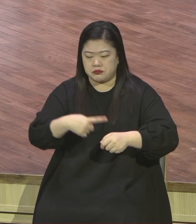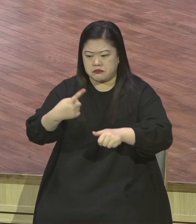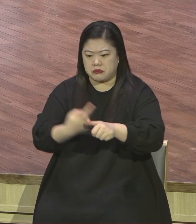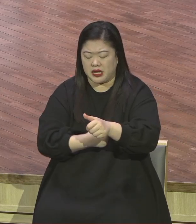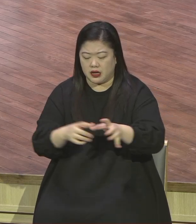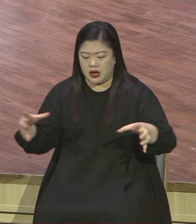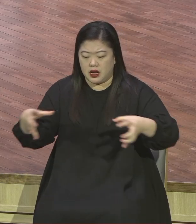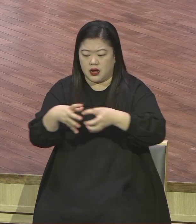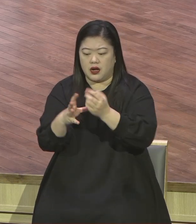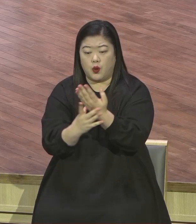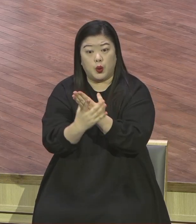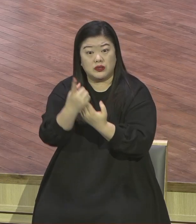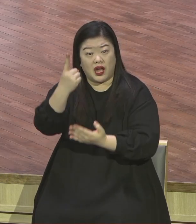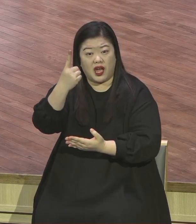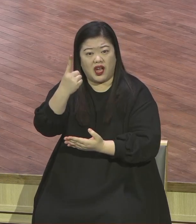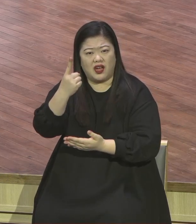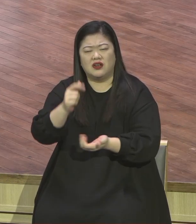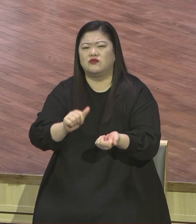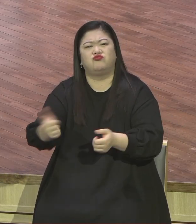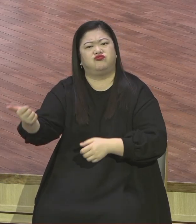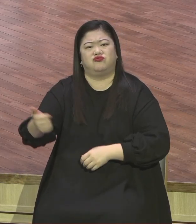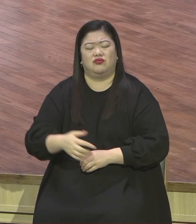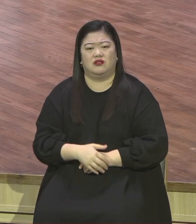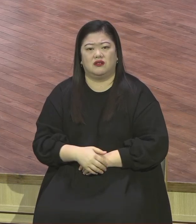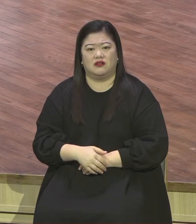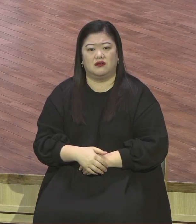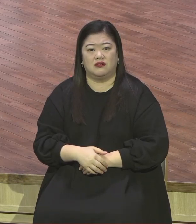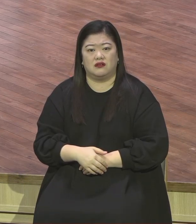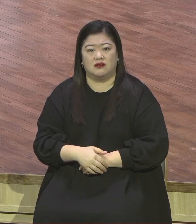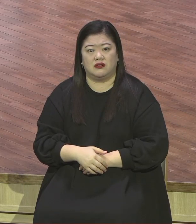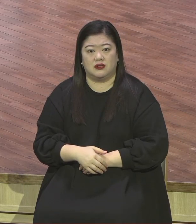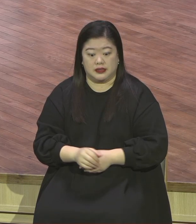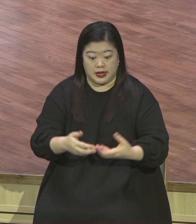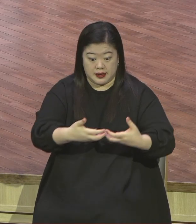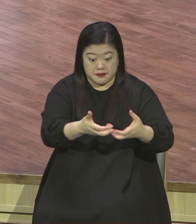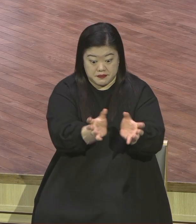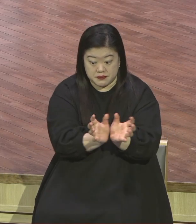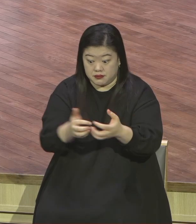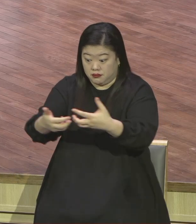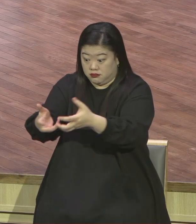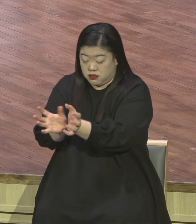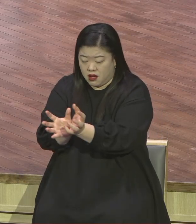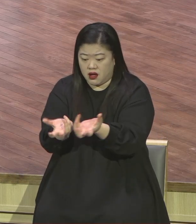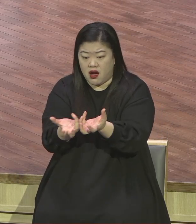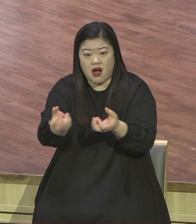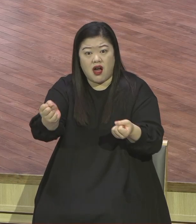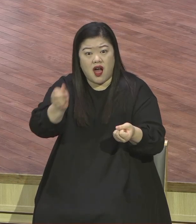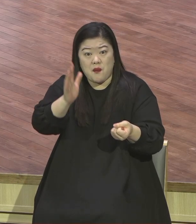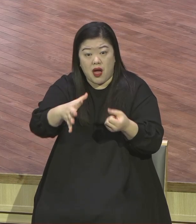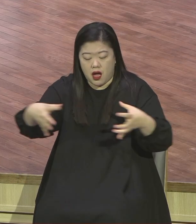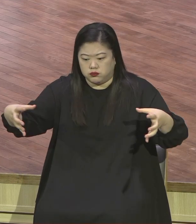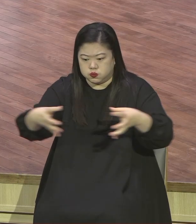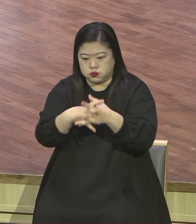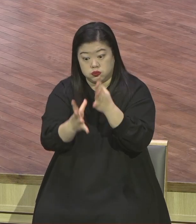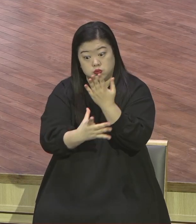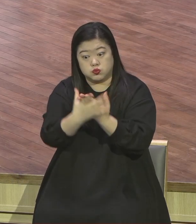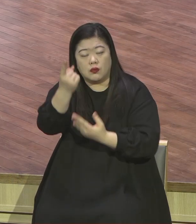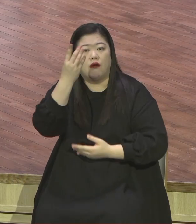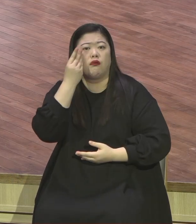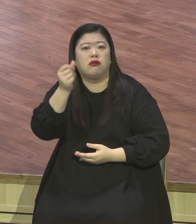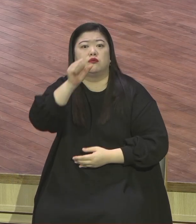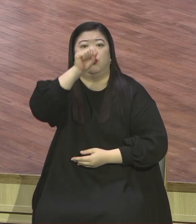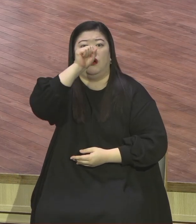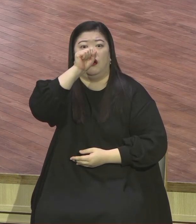공동체, 기관의 공동체 원리스를 깨버려요 이런 사람들이 주로 그래서 사도 바울은